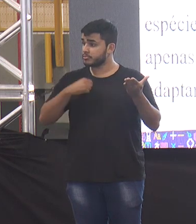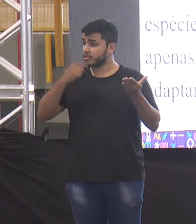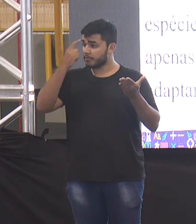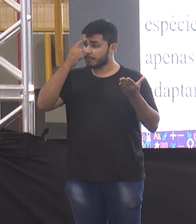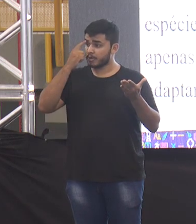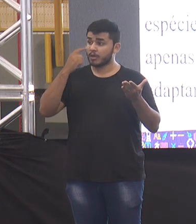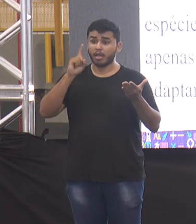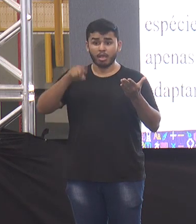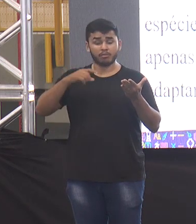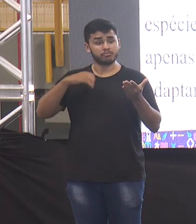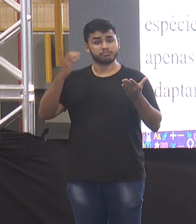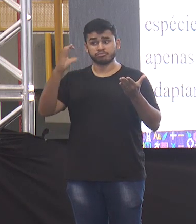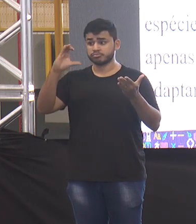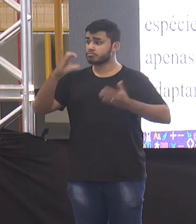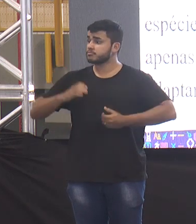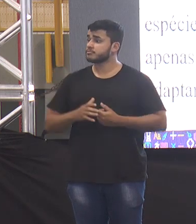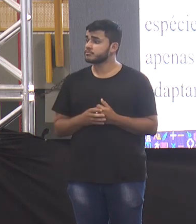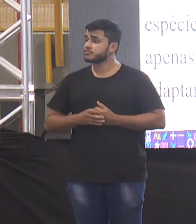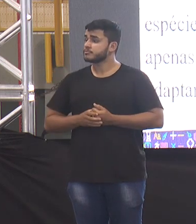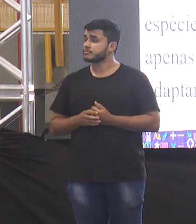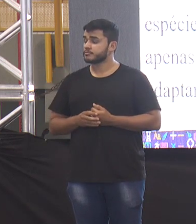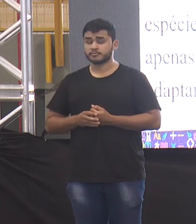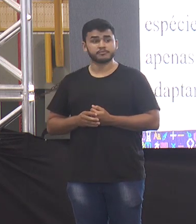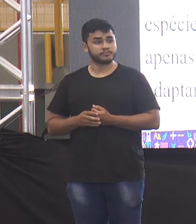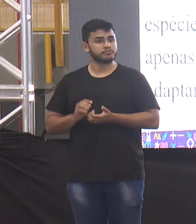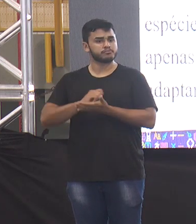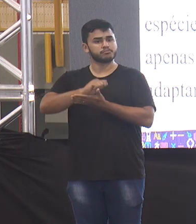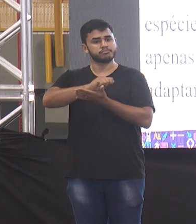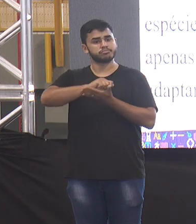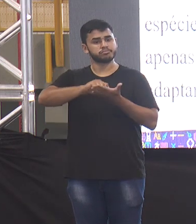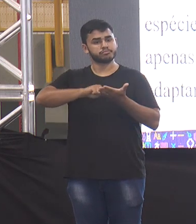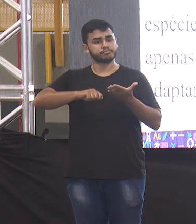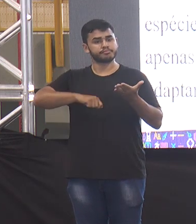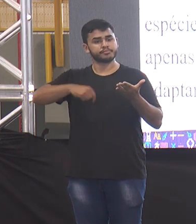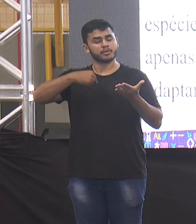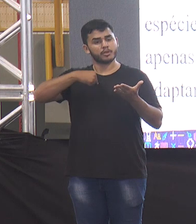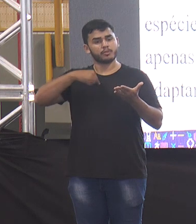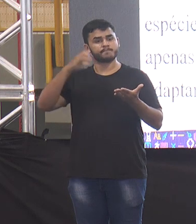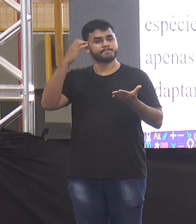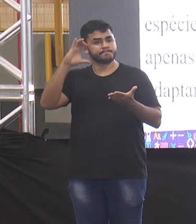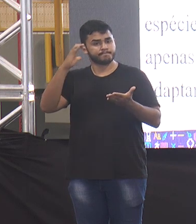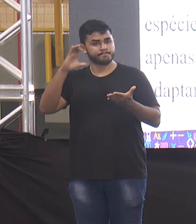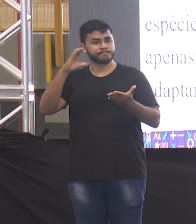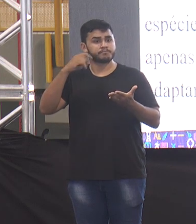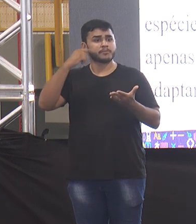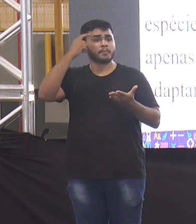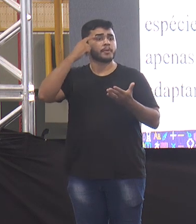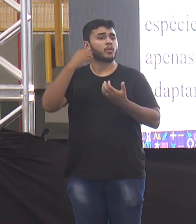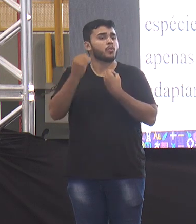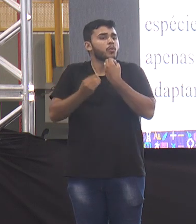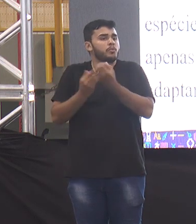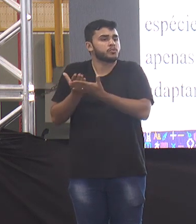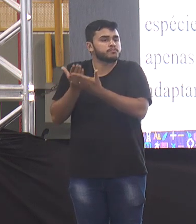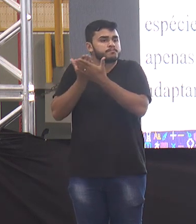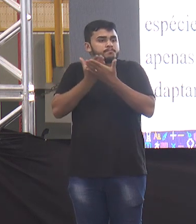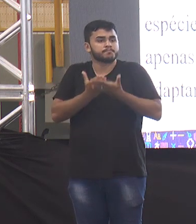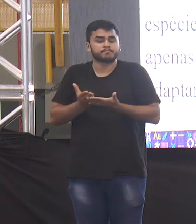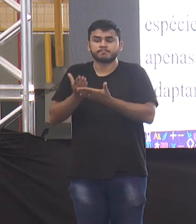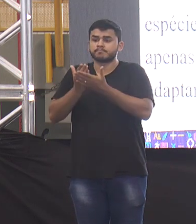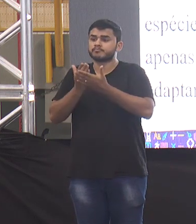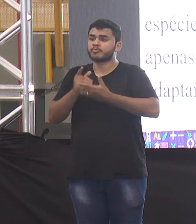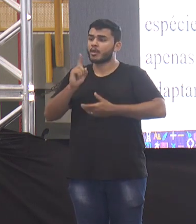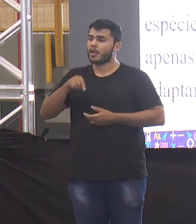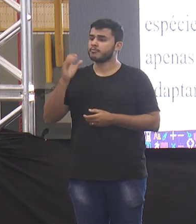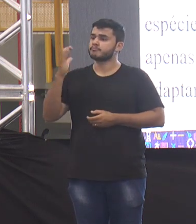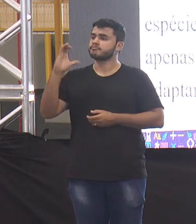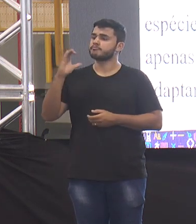como cientista. O escritor é um cientista. Qual é o objeto de estudo, de análise do cientista,